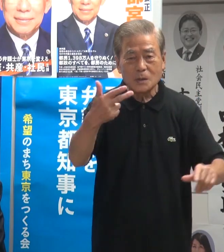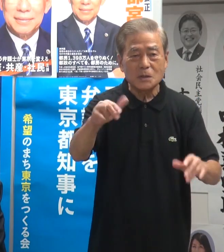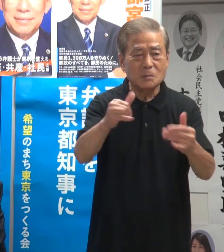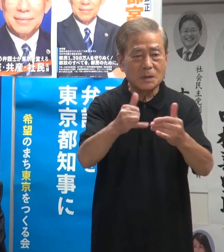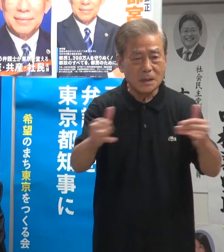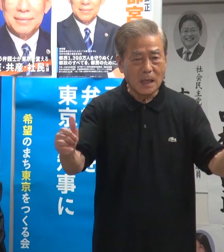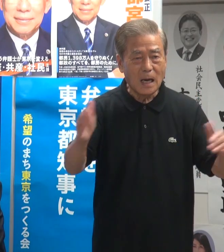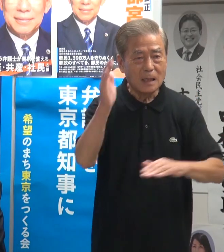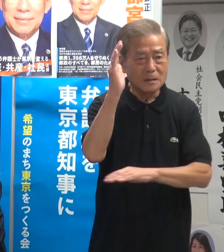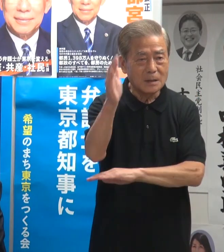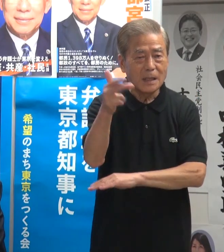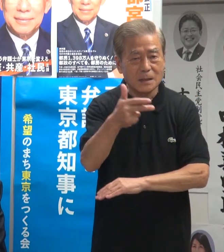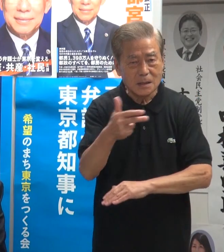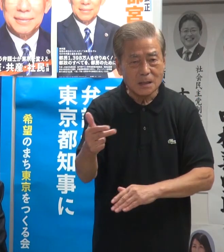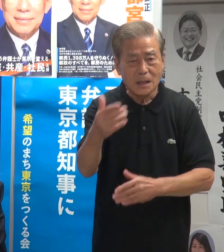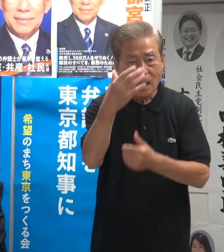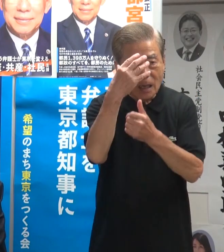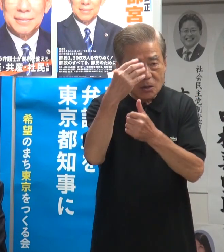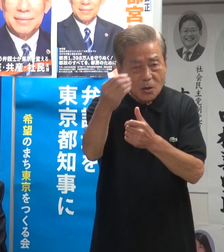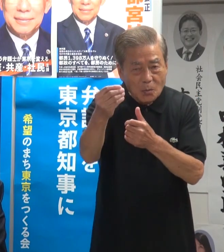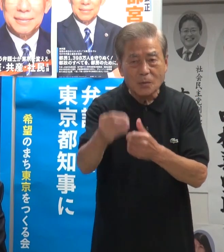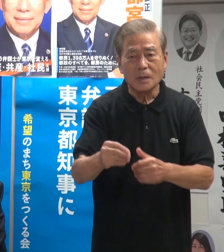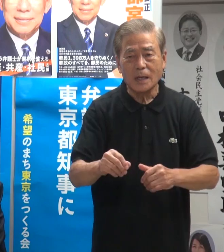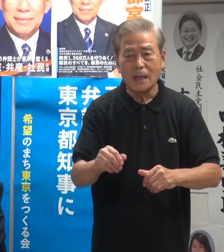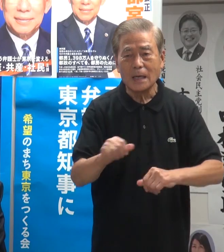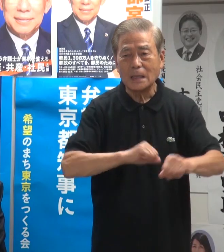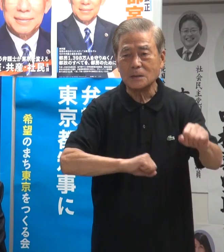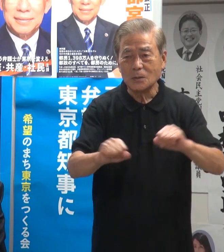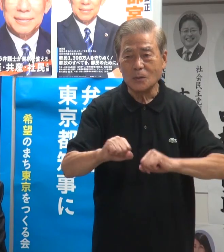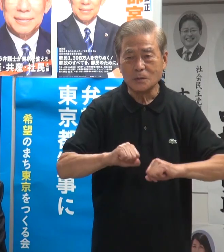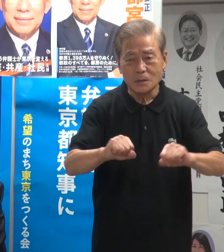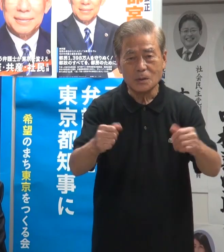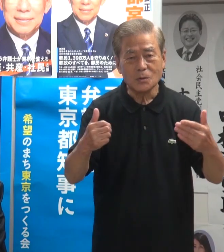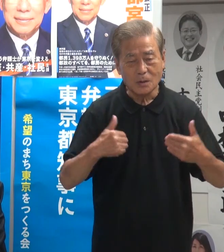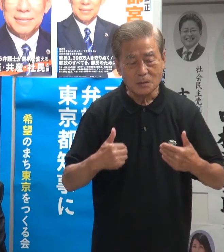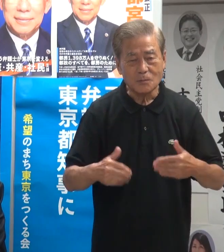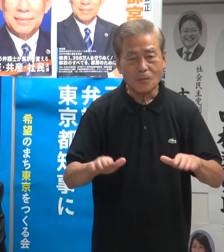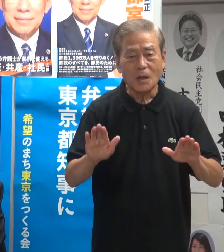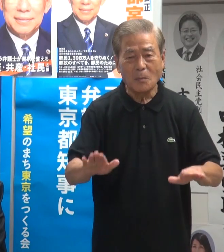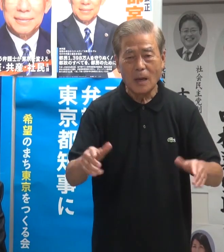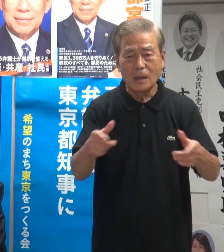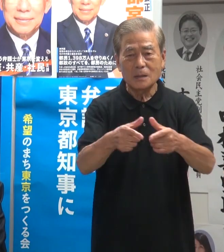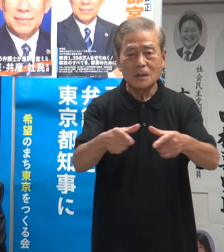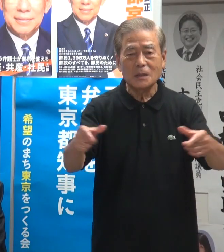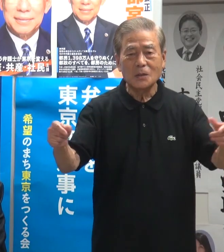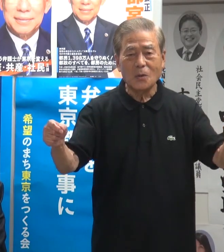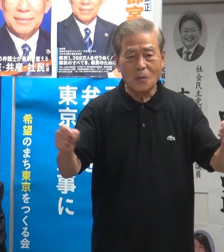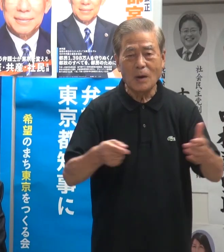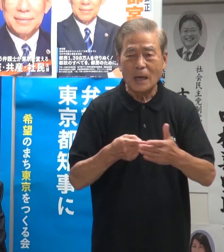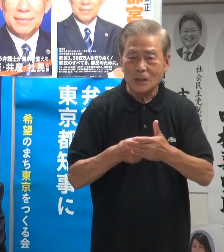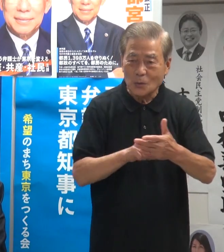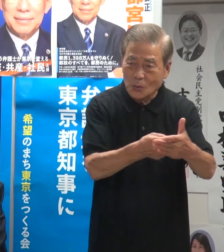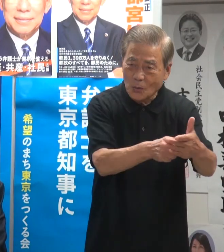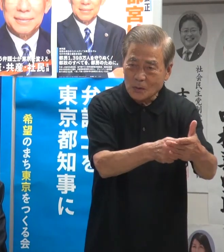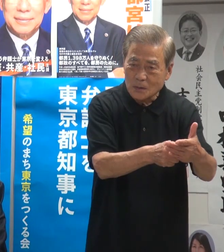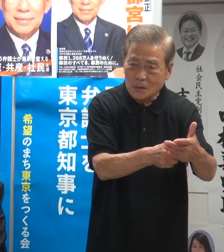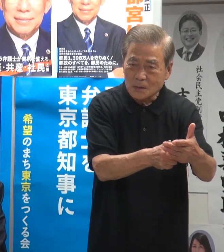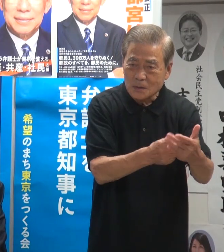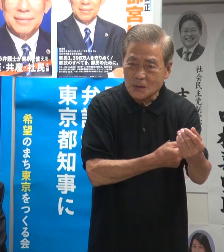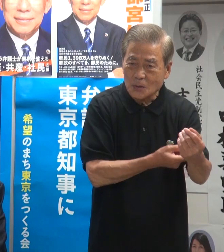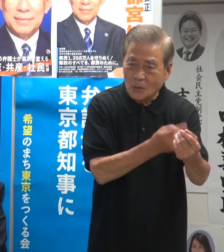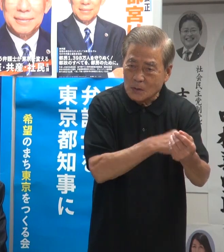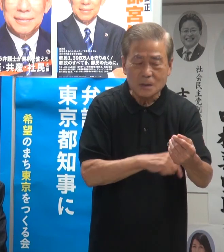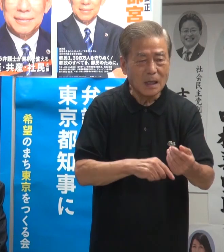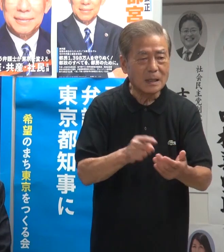政治的な関心をどんどん持って、先ほどもお話しましたけど、日本はまだまだ投票率が低いと思いますね。